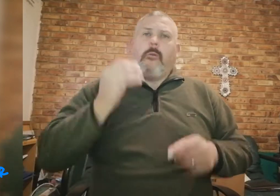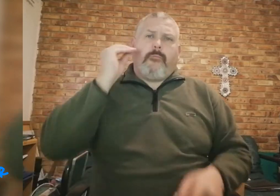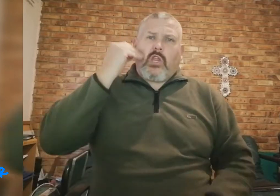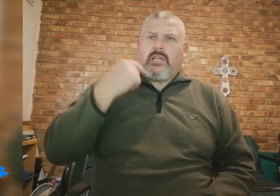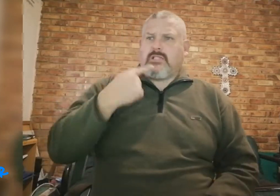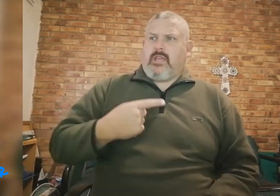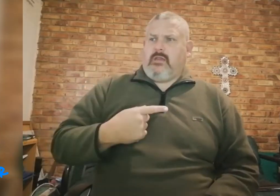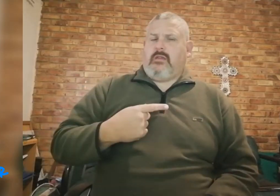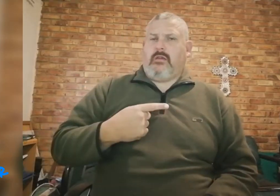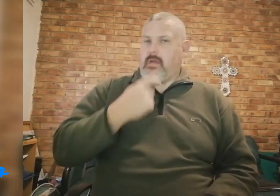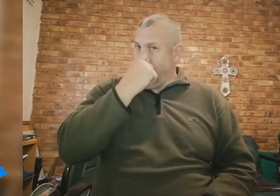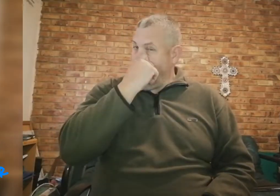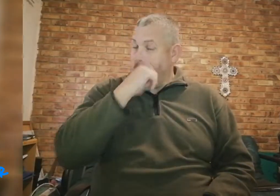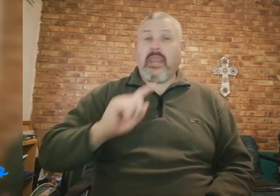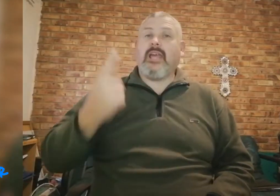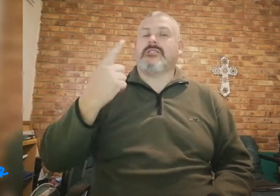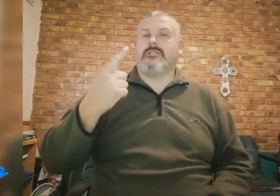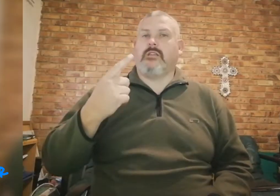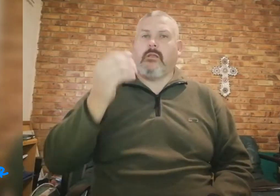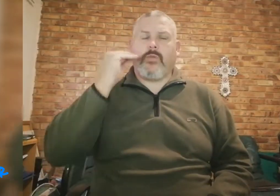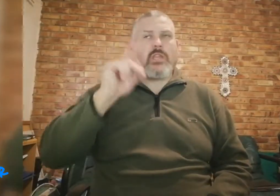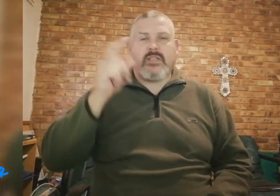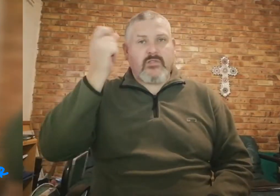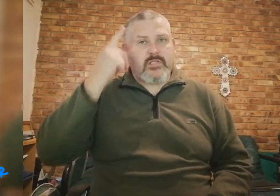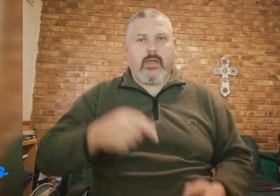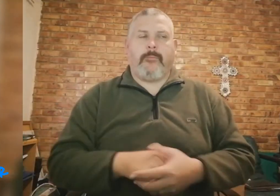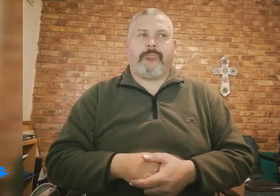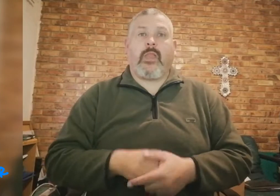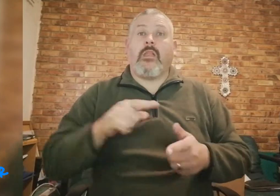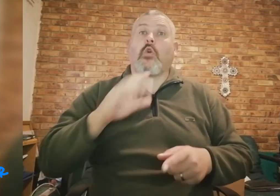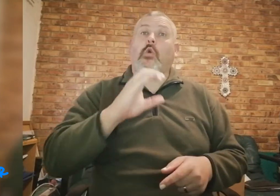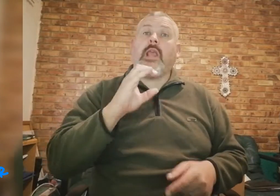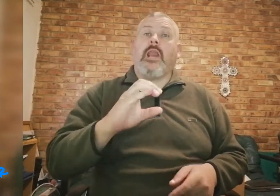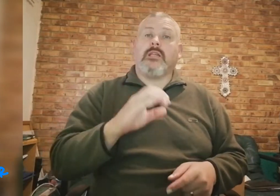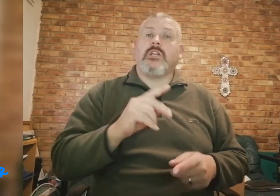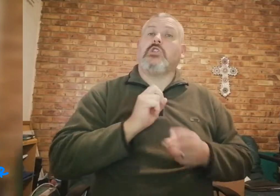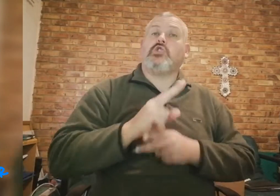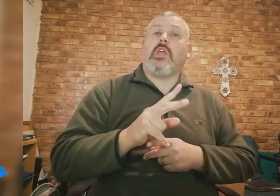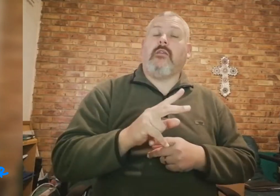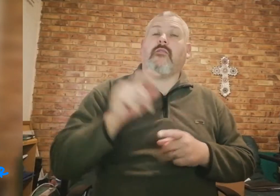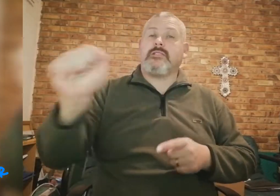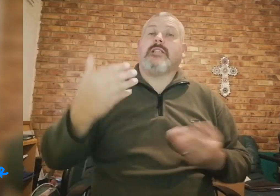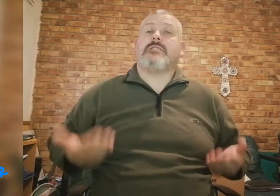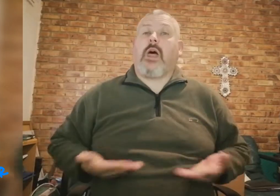Maar Petrus sê, yes, Petrus nie verstaan nie, maar Cornelius, die van sy